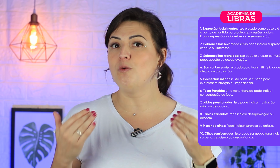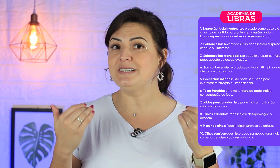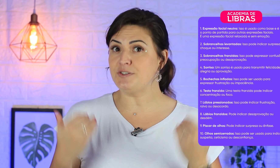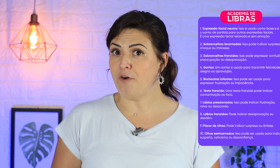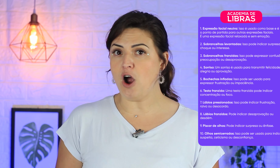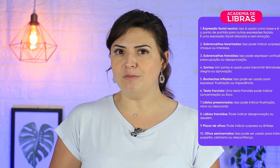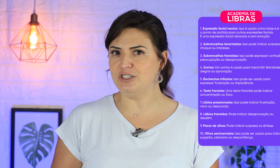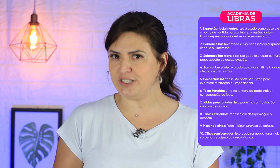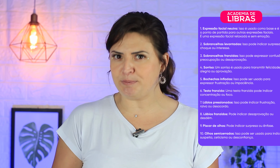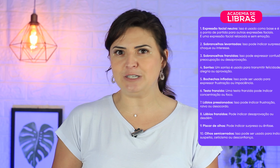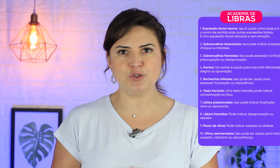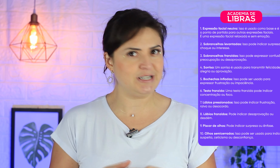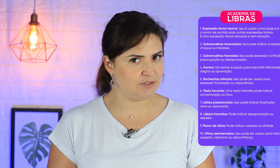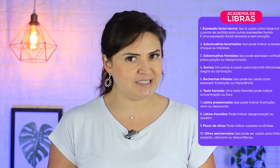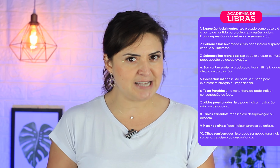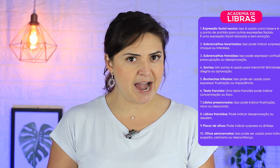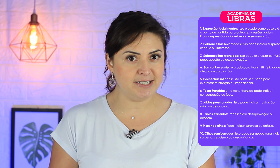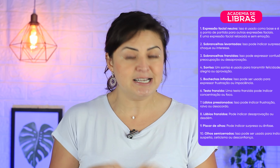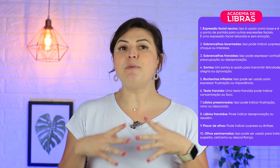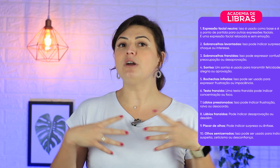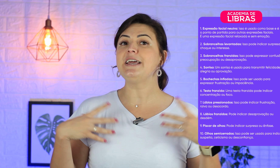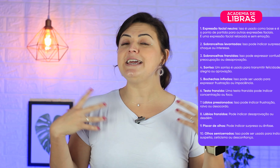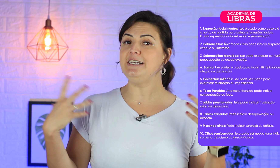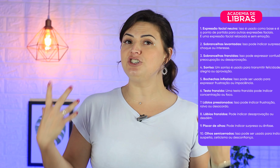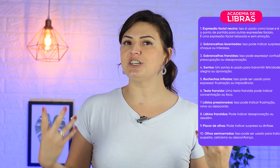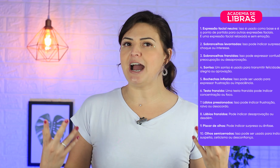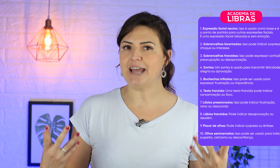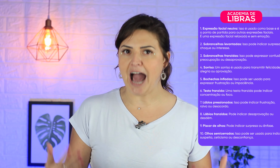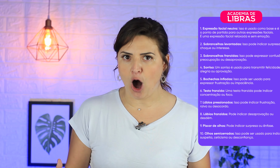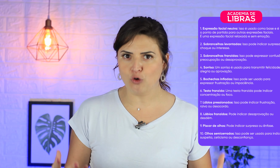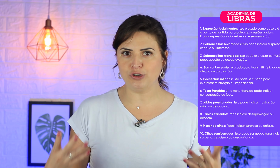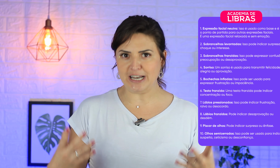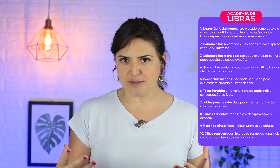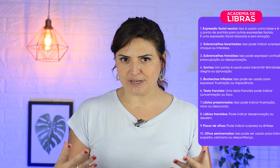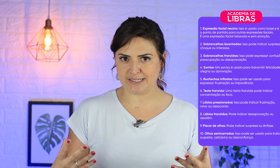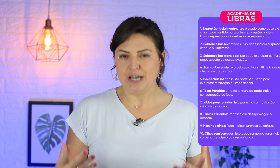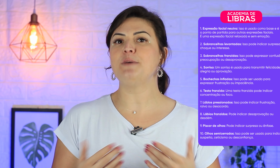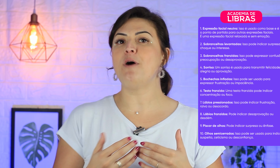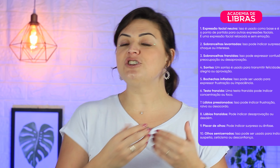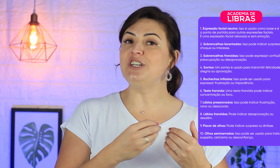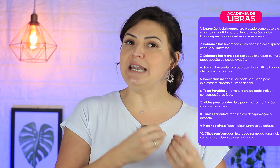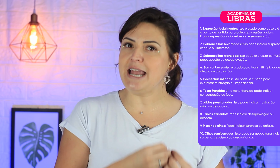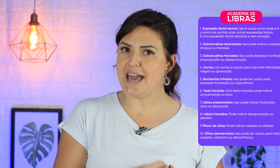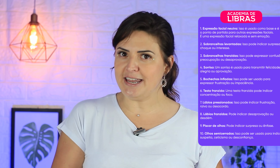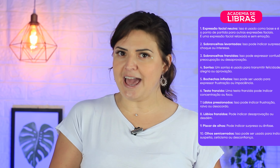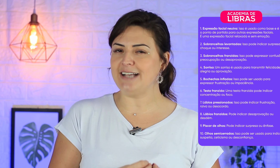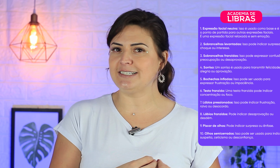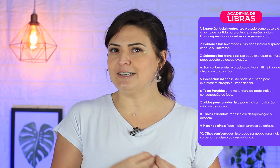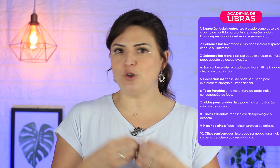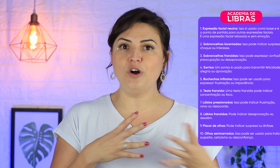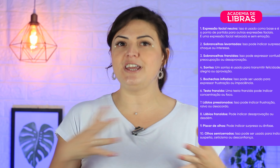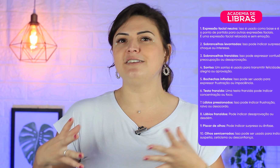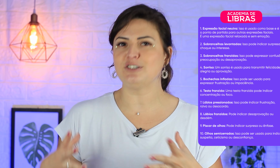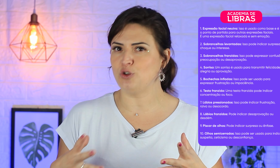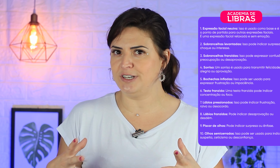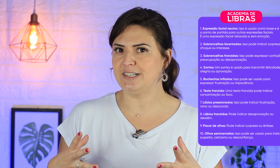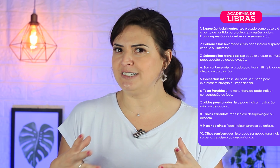algumas formas de expressões faciais que podem indicar algo na Libras. Você pode ler essas orientações das